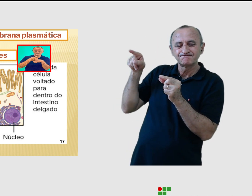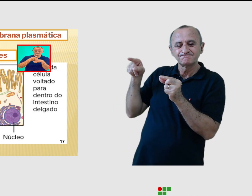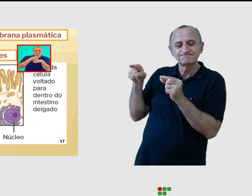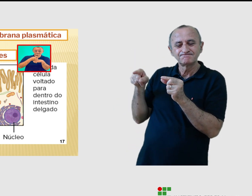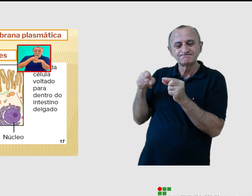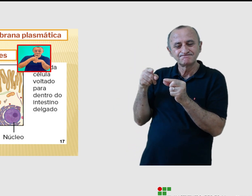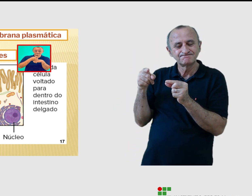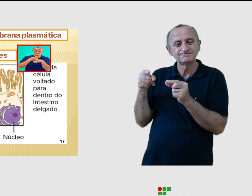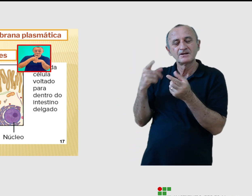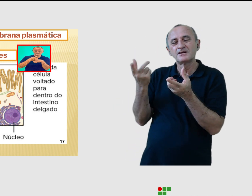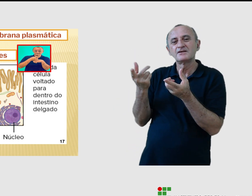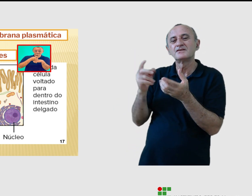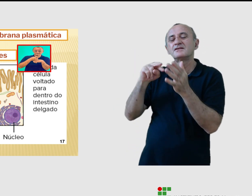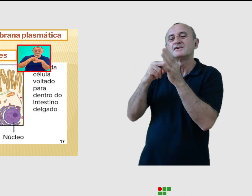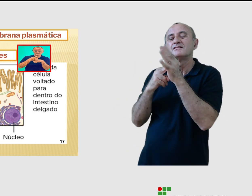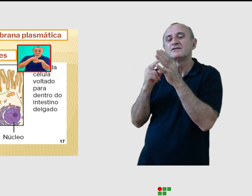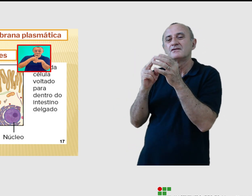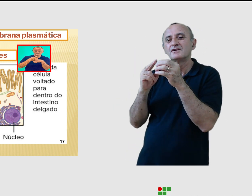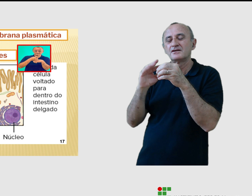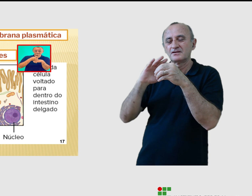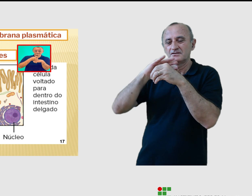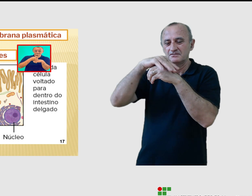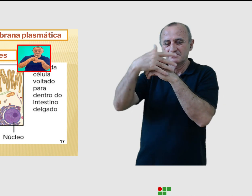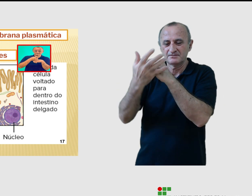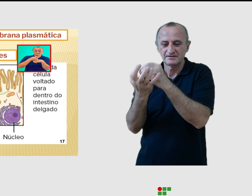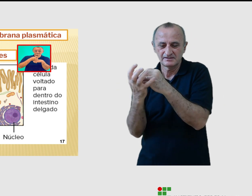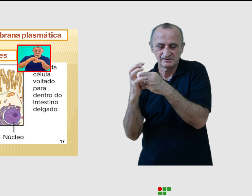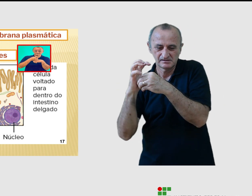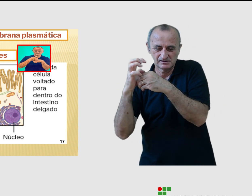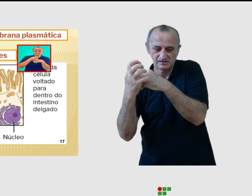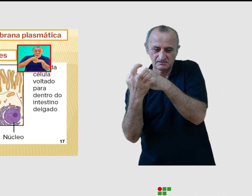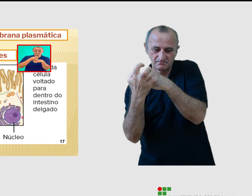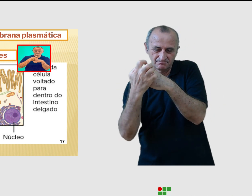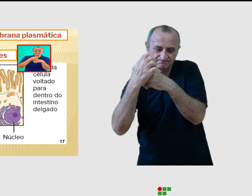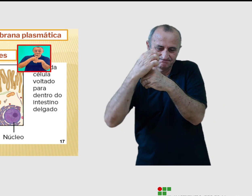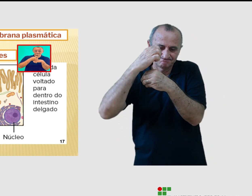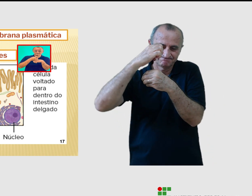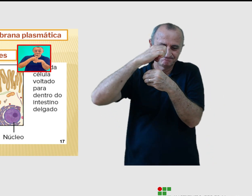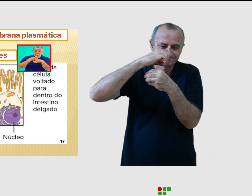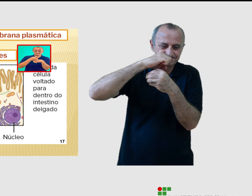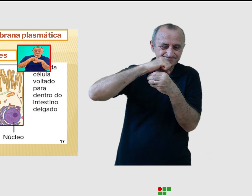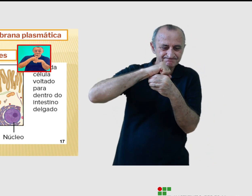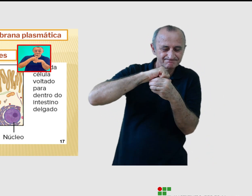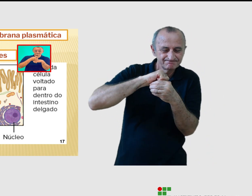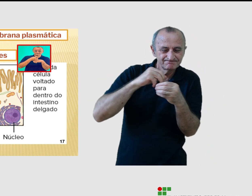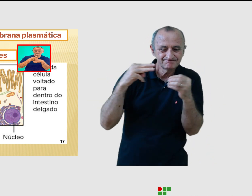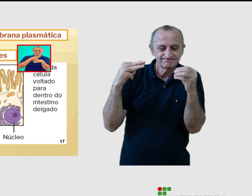Observe a indicação da seta vermelha no slide.